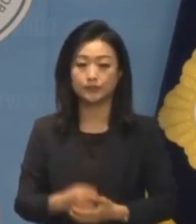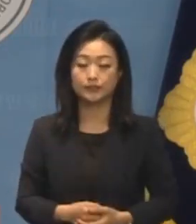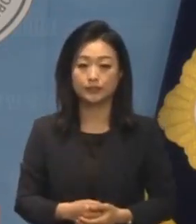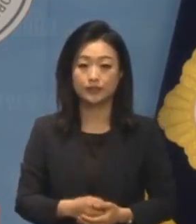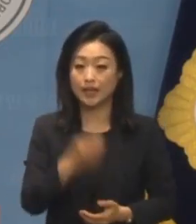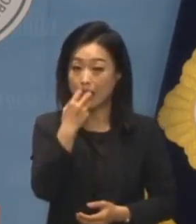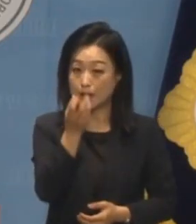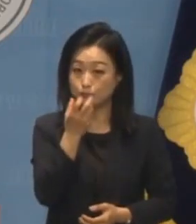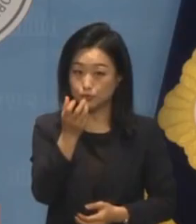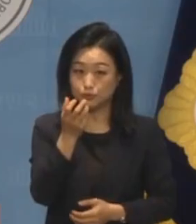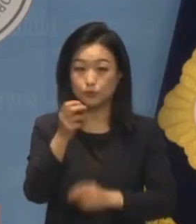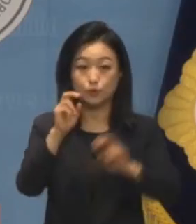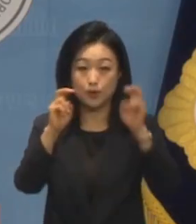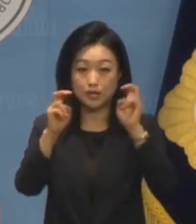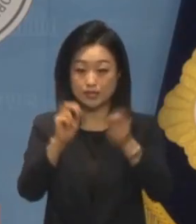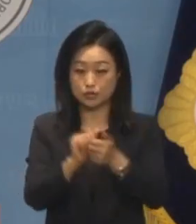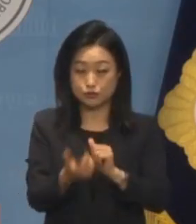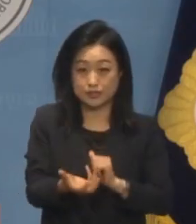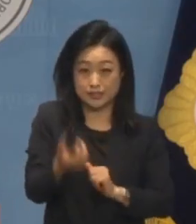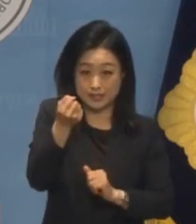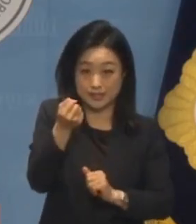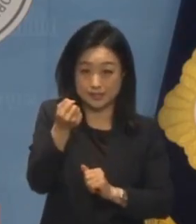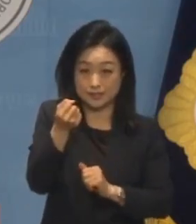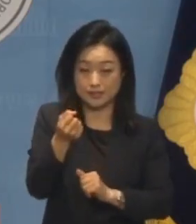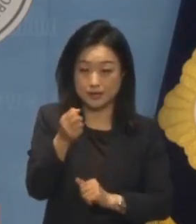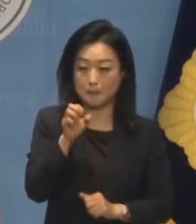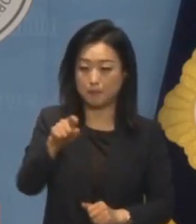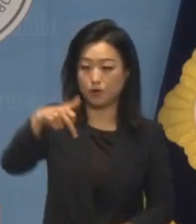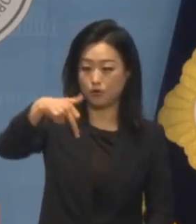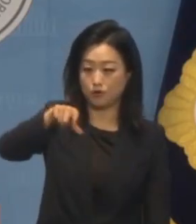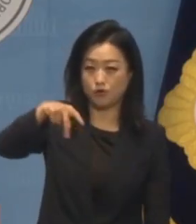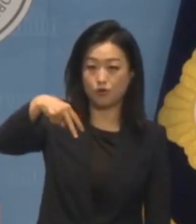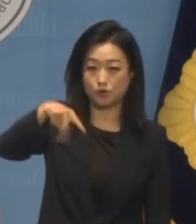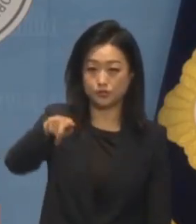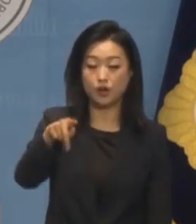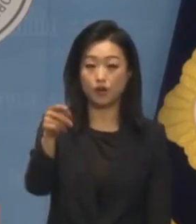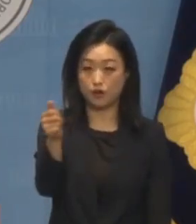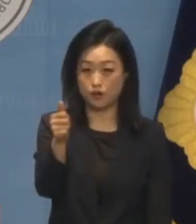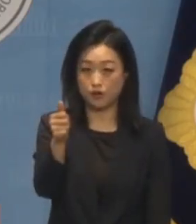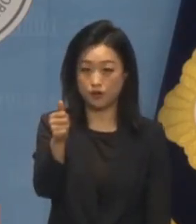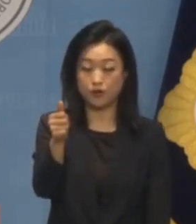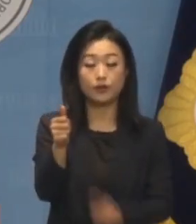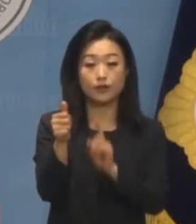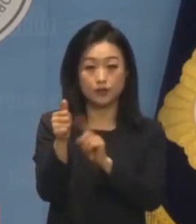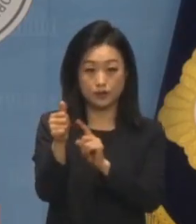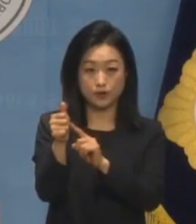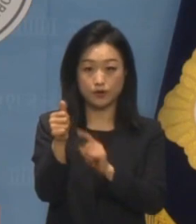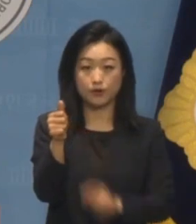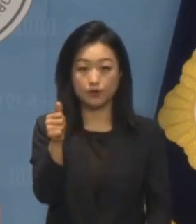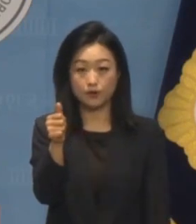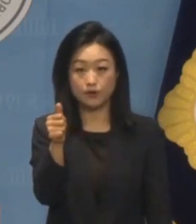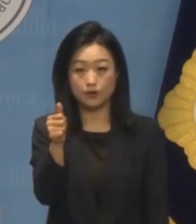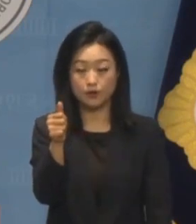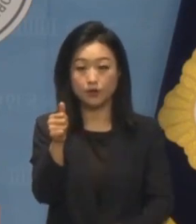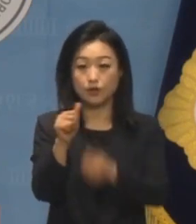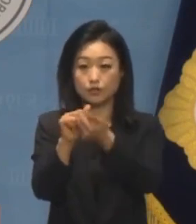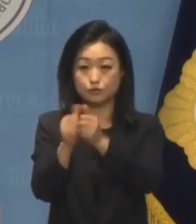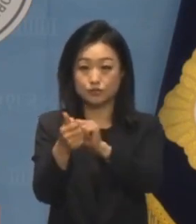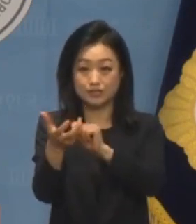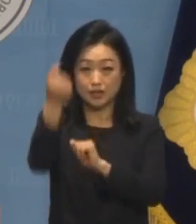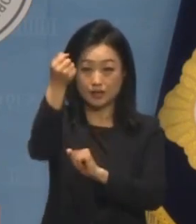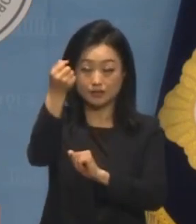애플의 최대 주주는 버크셔 해스웨이입니다. 버크셔 해스웨이의 최대 주주는 오렌